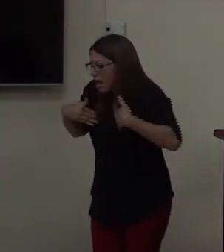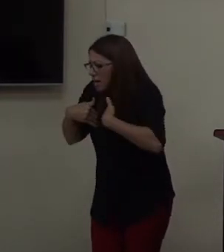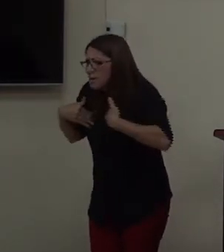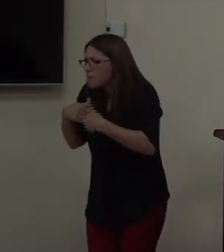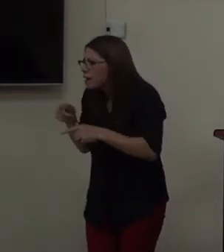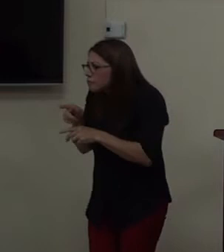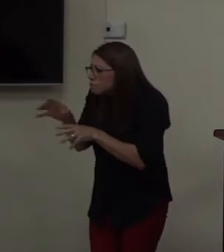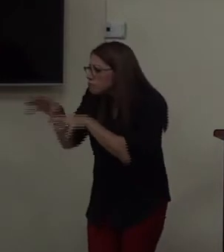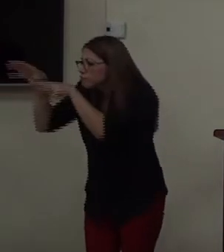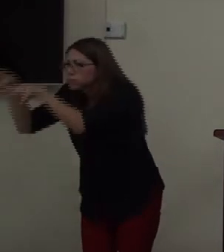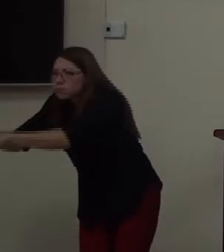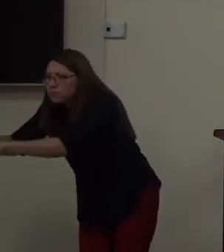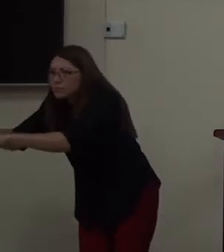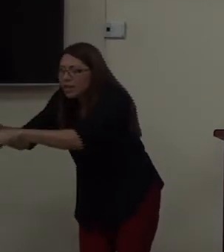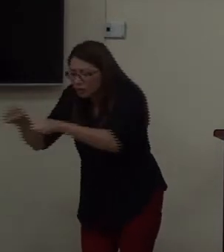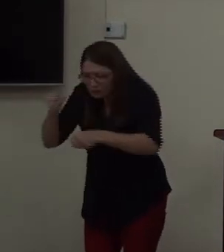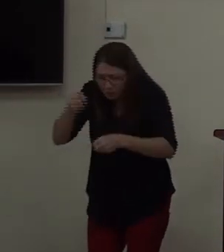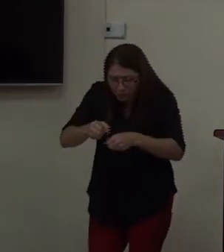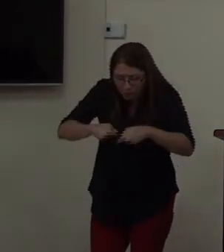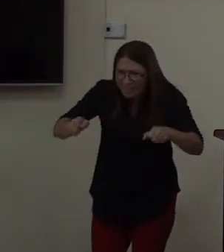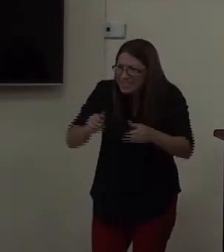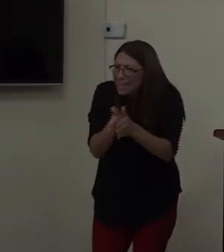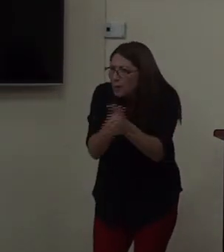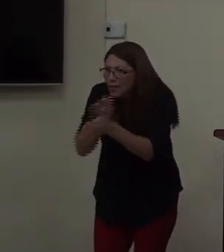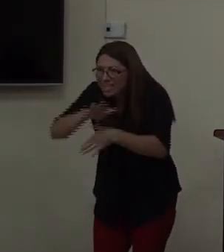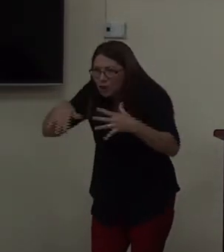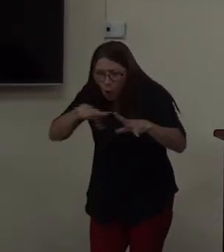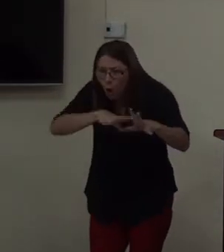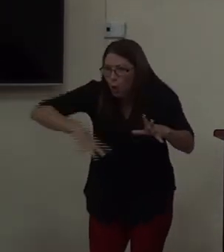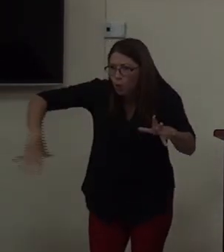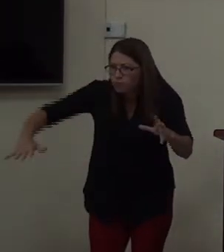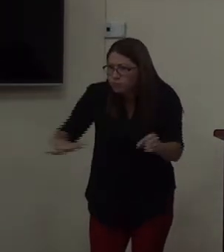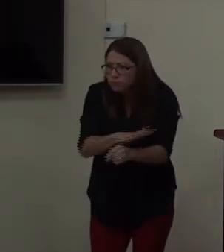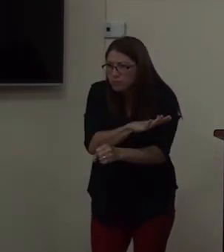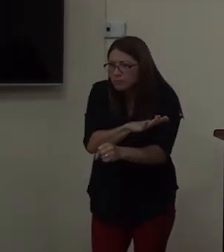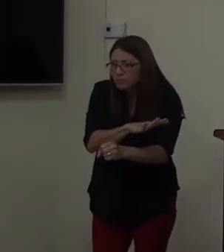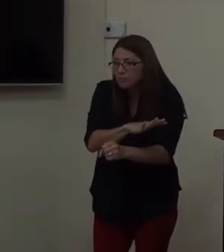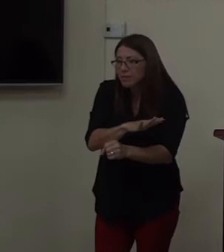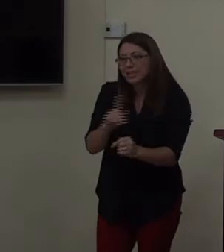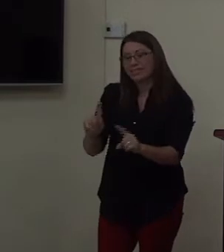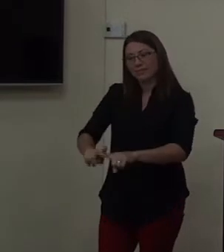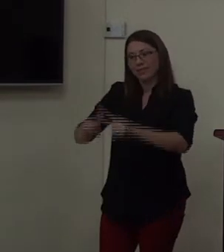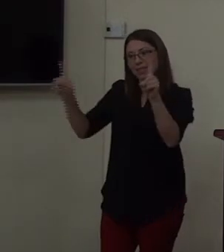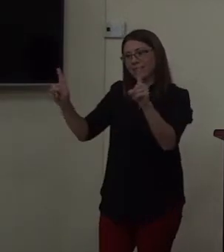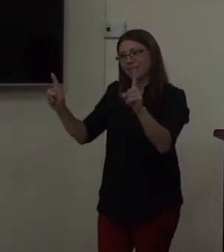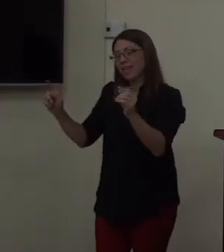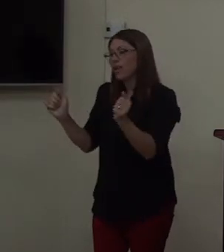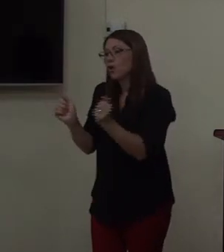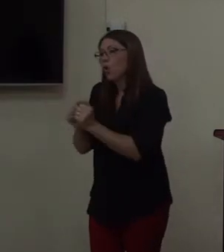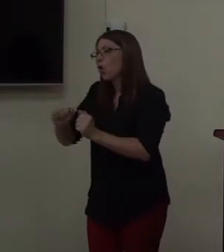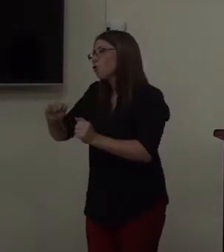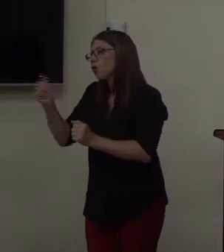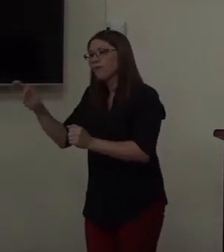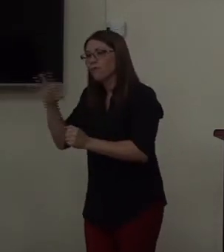aprovecha absolutamente todo lo que tiene, ¿verdad?, a una forma de aprovechamiento, ¿verdad?, menos sostenible,